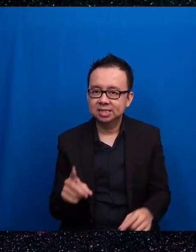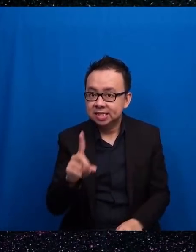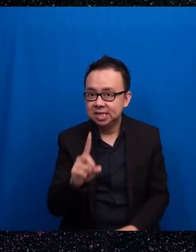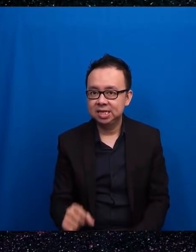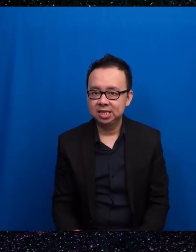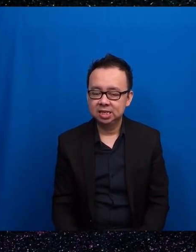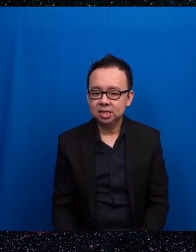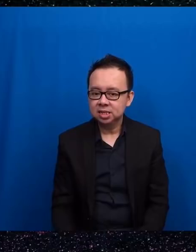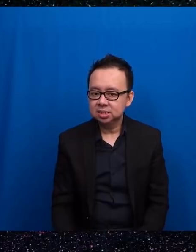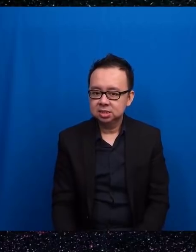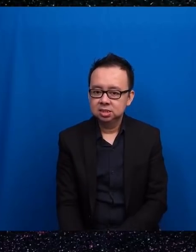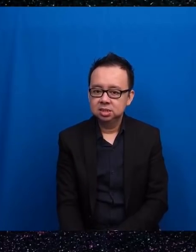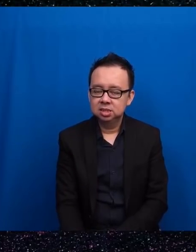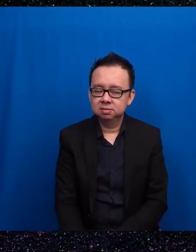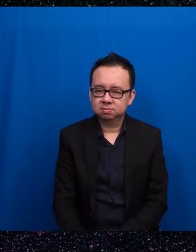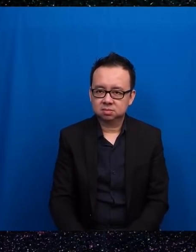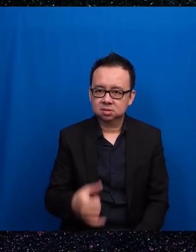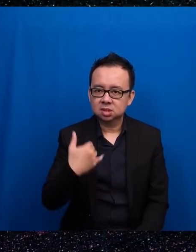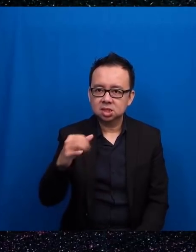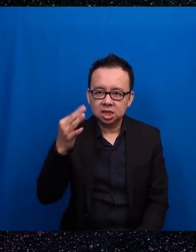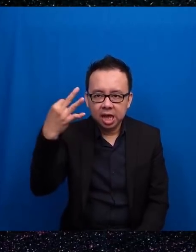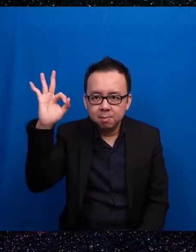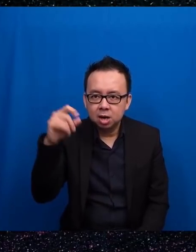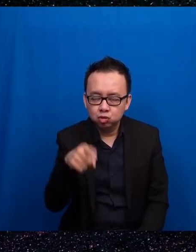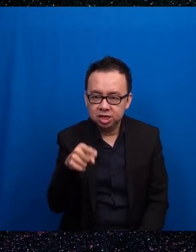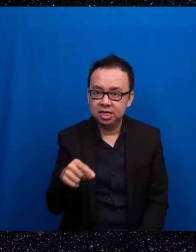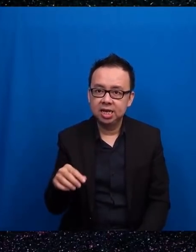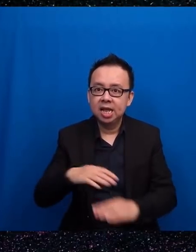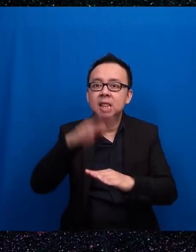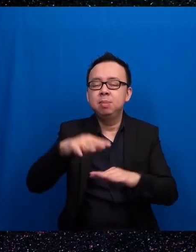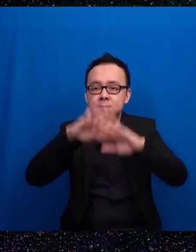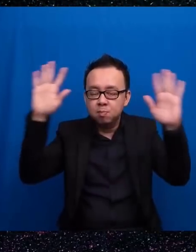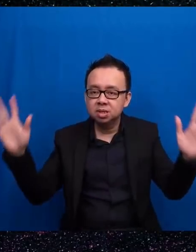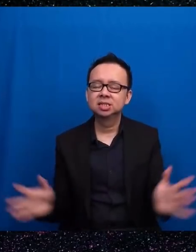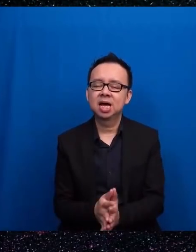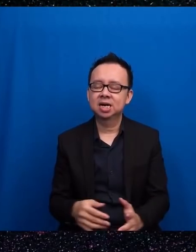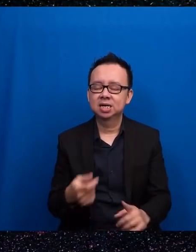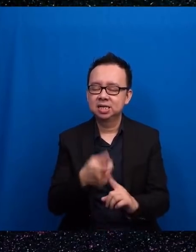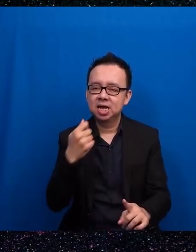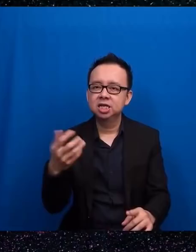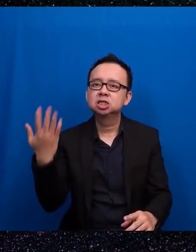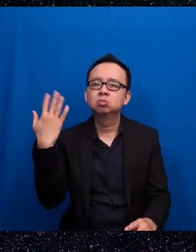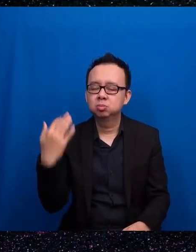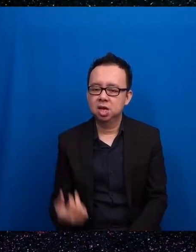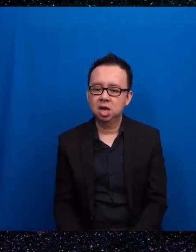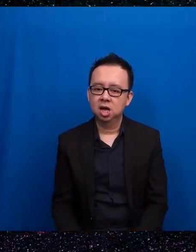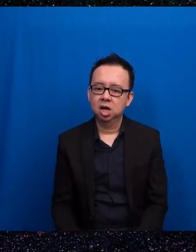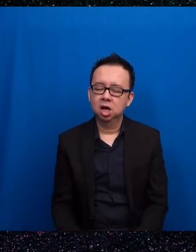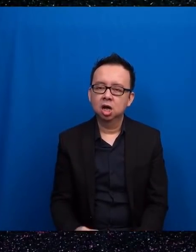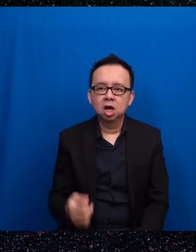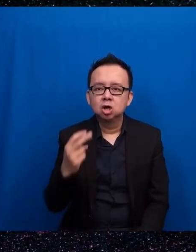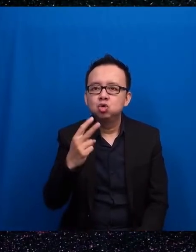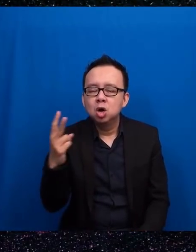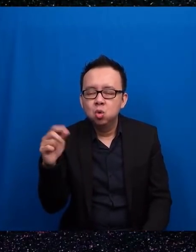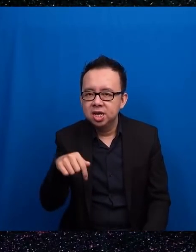berlalu. Yang baru ini lebih besar daripada yang pokoknya, yang awalnya sebelum semua perubahan ini. Dua-dua akan berjalan